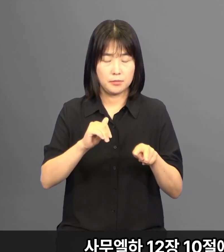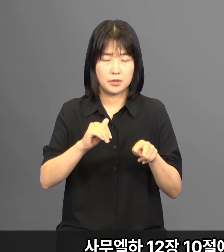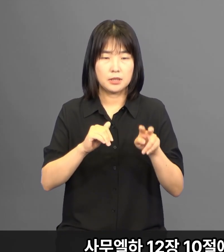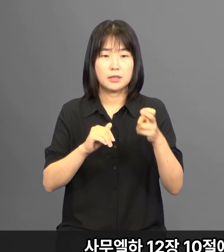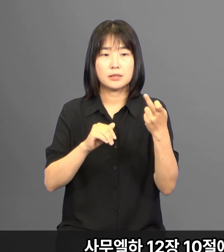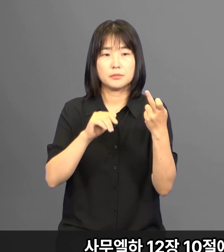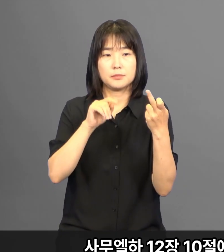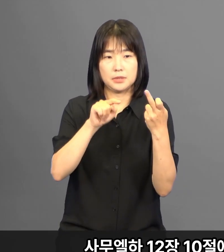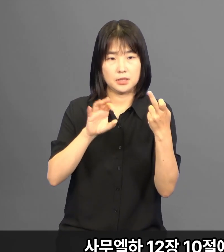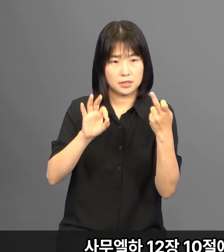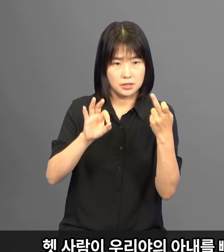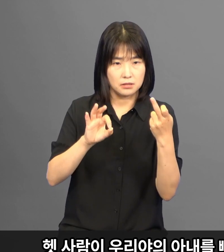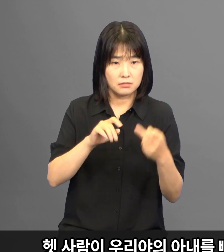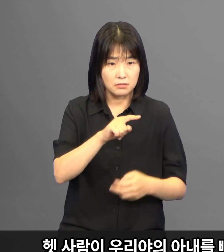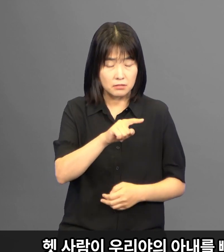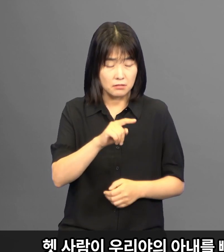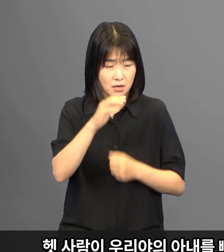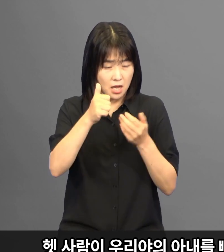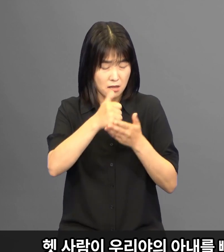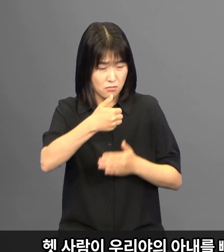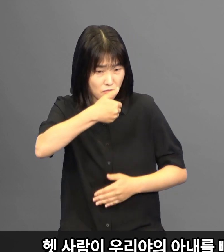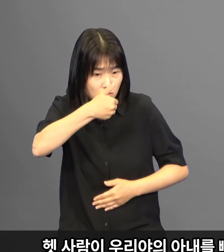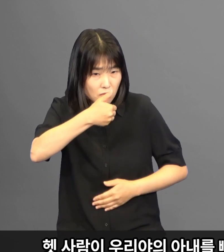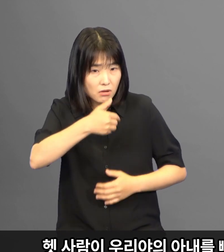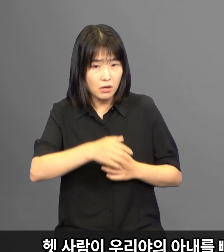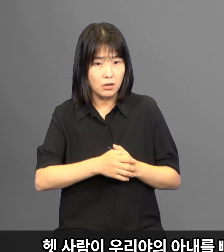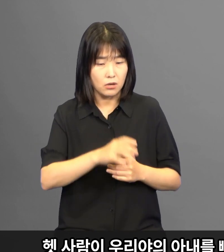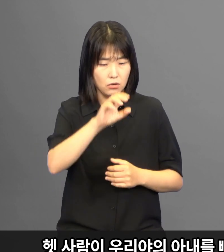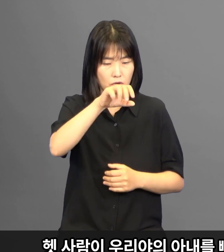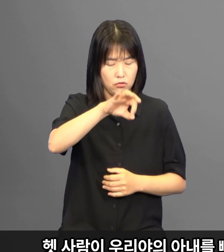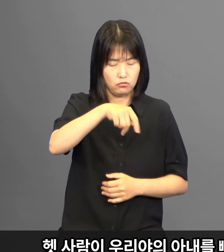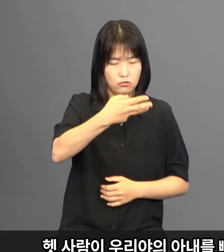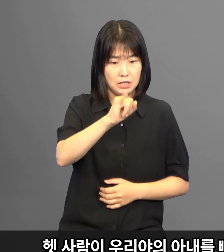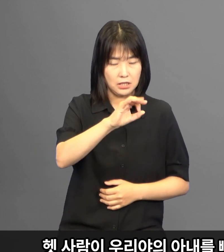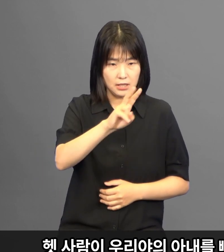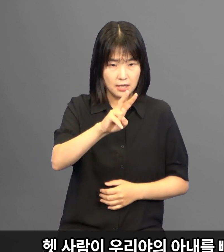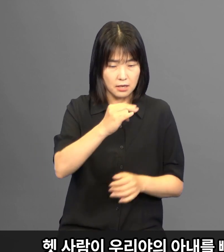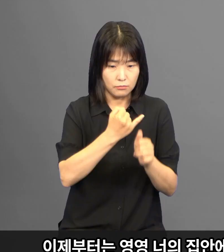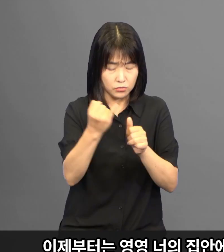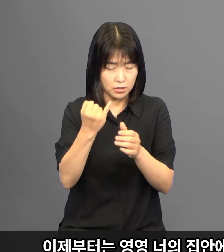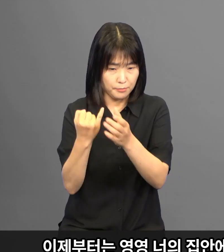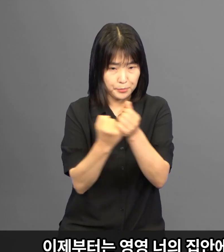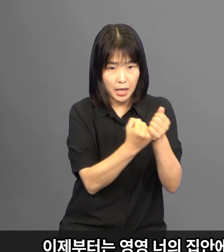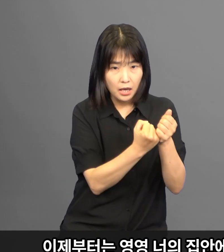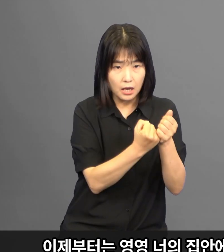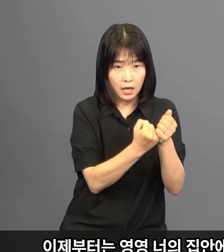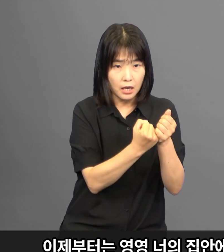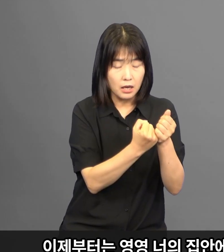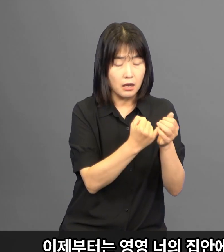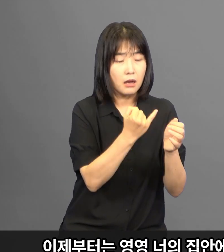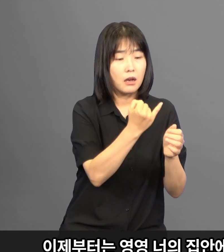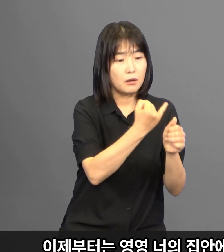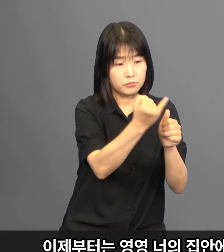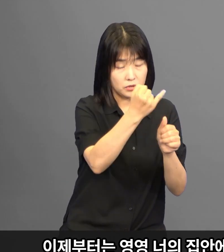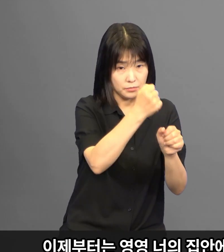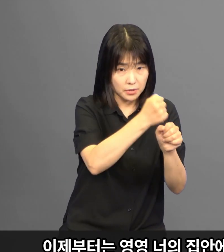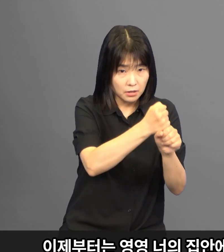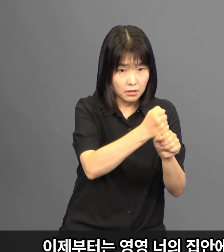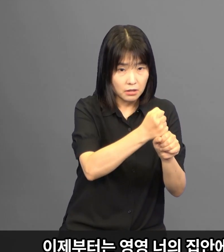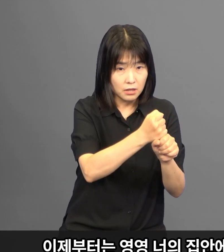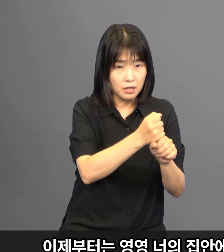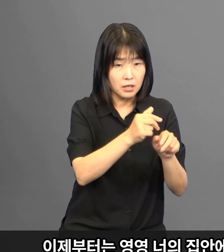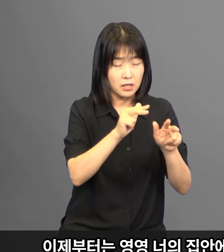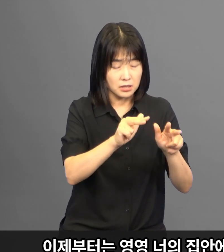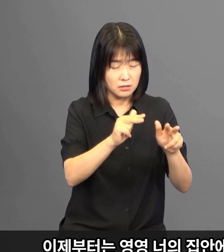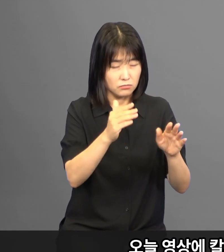10절에 너는 이렇게 나를 무시하여 햇사람 우리아의 아내를 빼앗아다가 너의 아내로 삼았으므로 이제부터는 영영 너의 집안에서 칼부림이